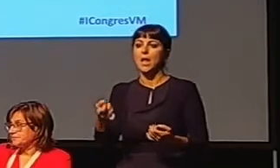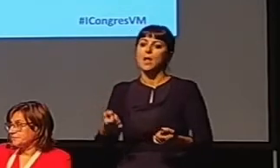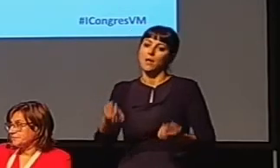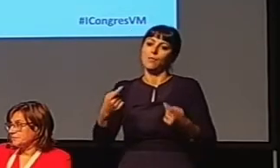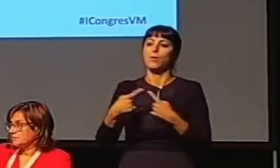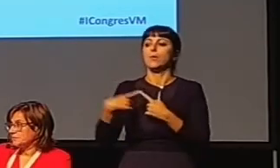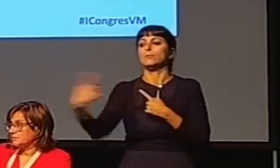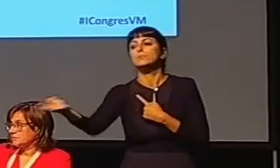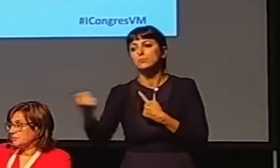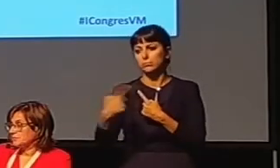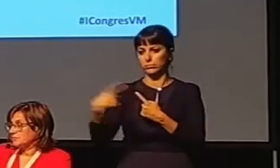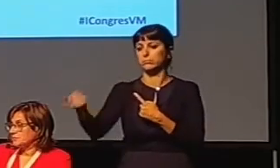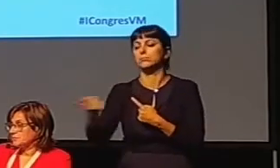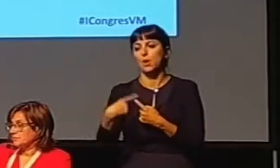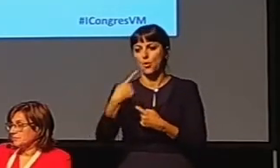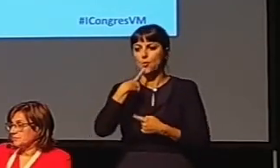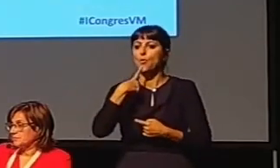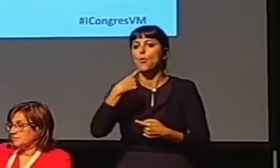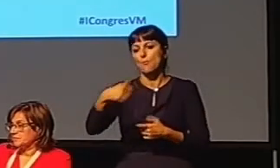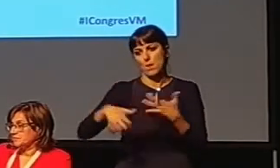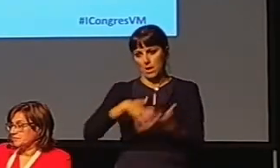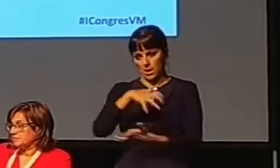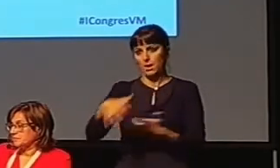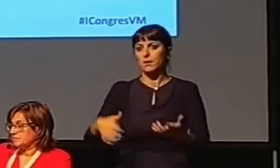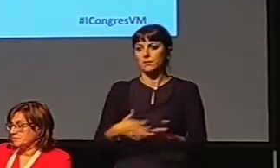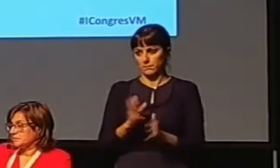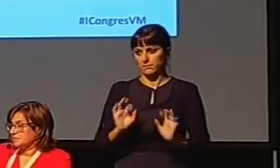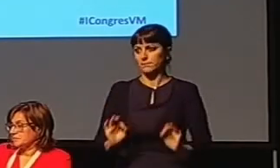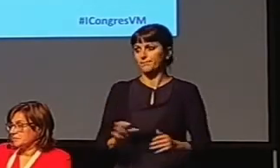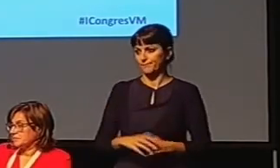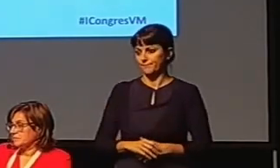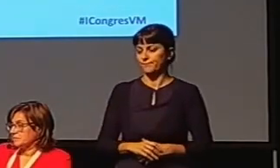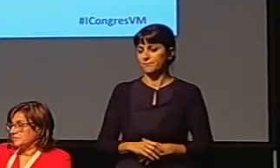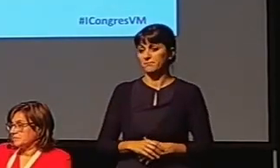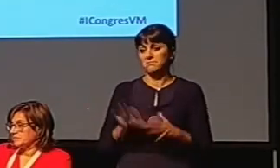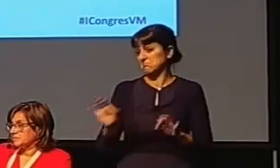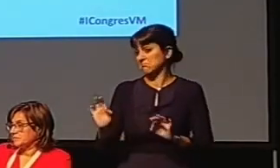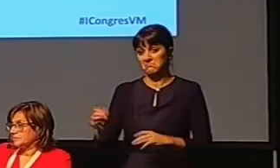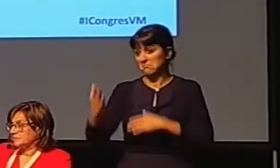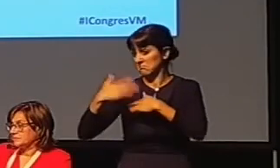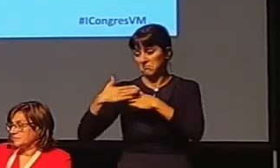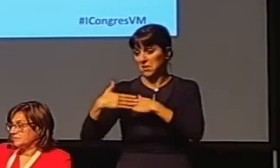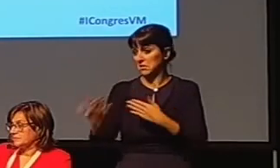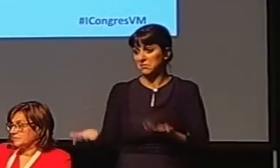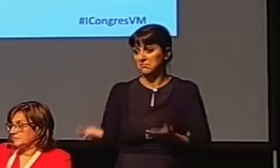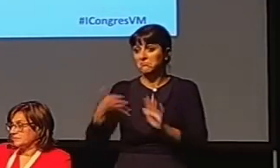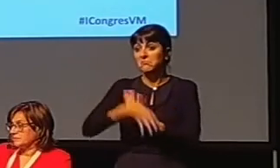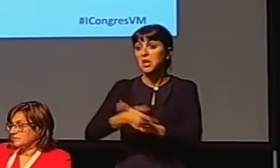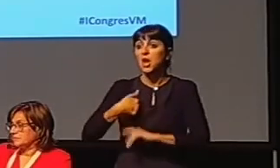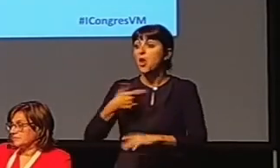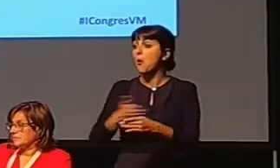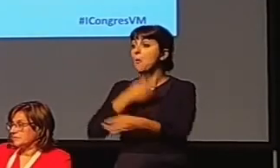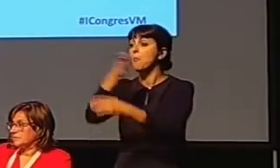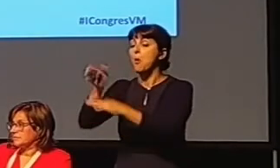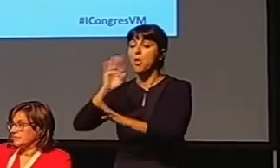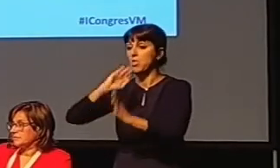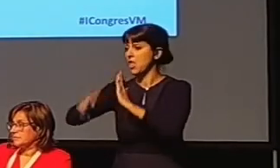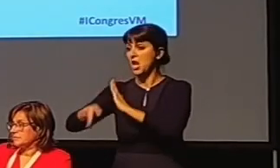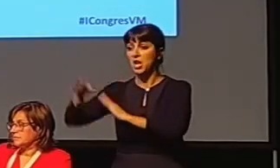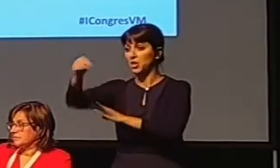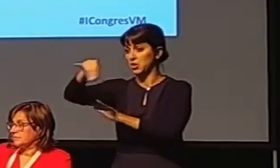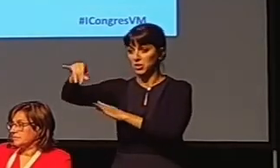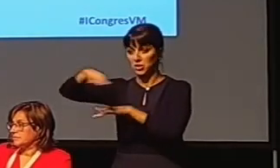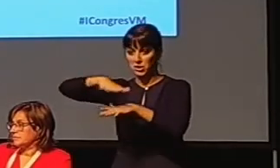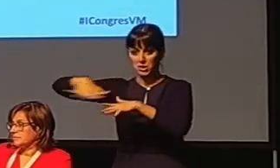l'esplaçament és una mica més complicat. No? Sí? Bueno, això és el mínim, perquè quan jo vaig a territori, que utilitzo els serveis